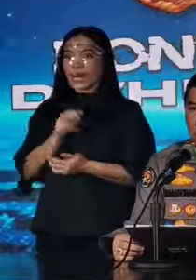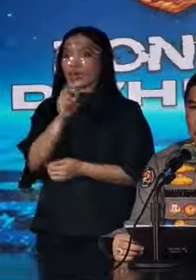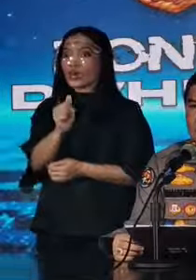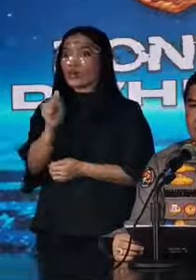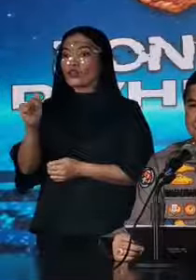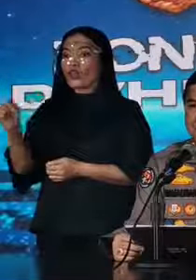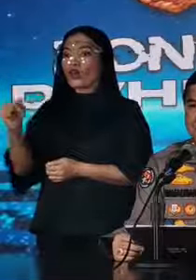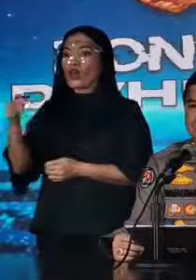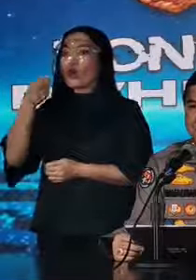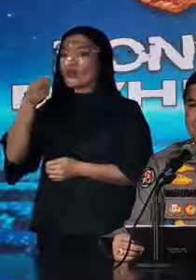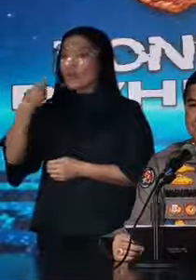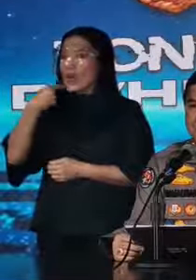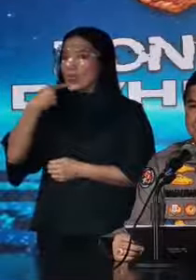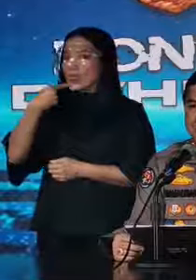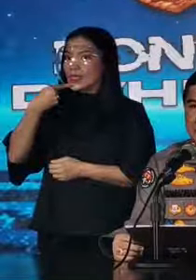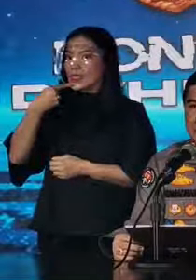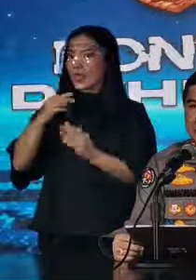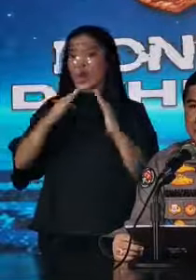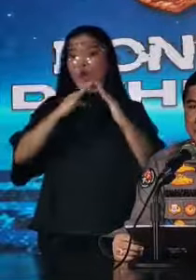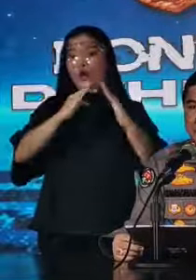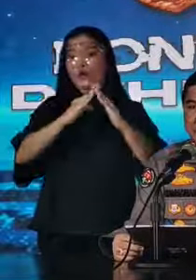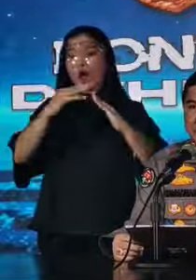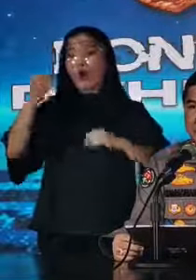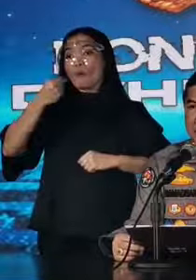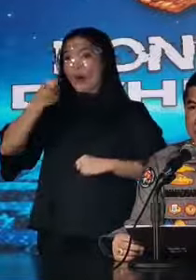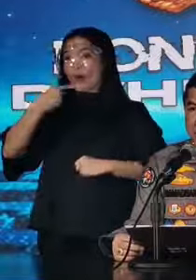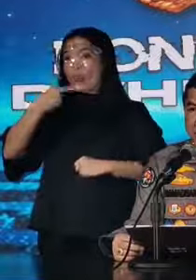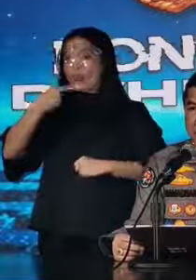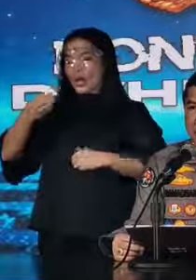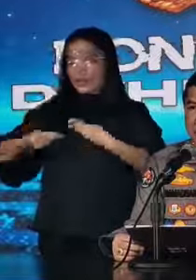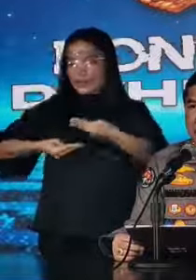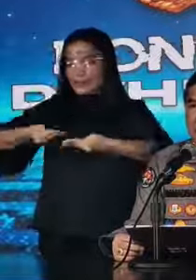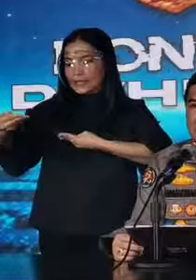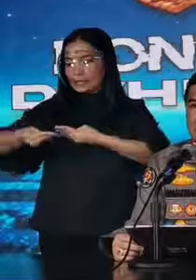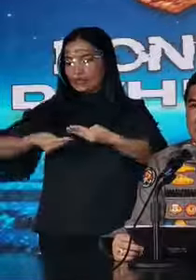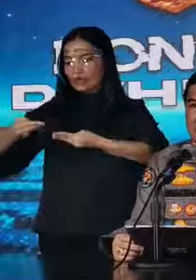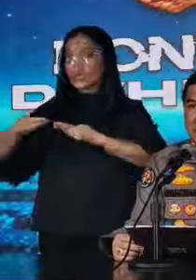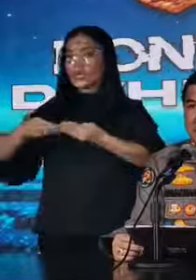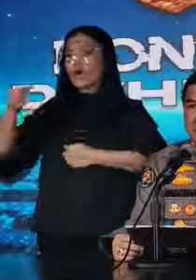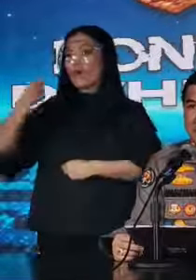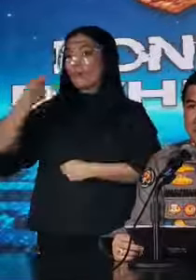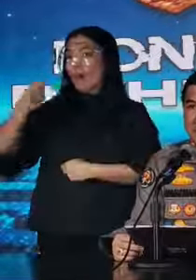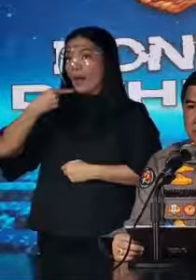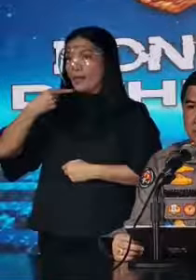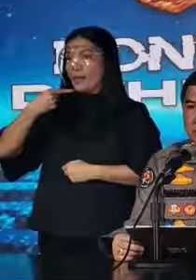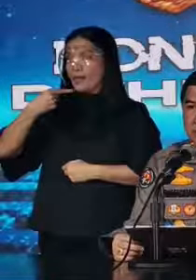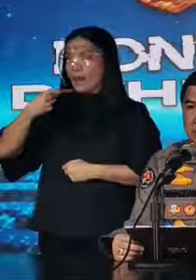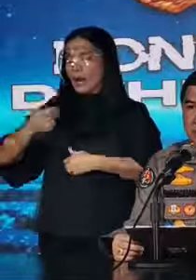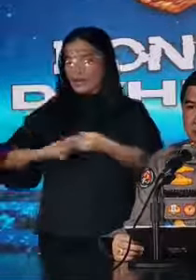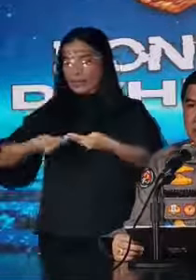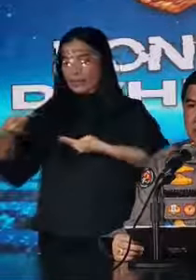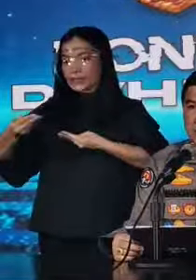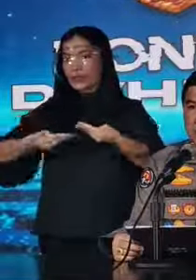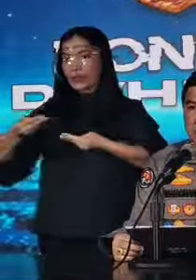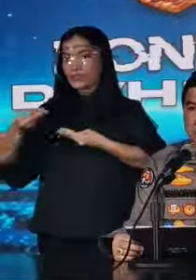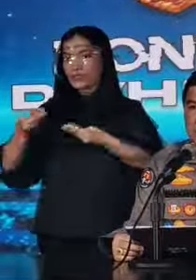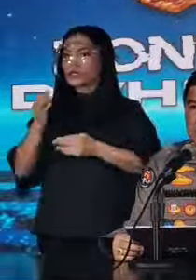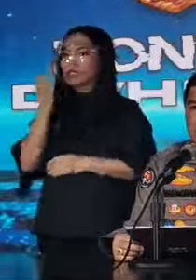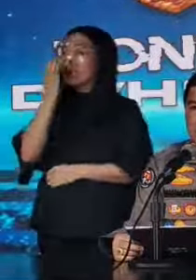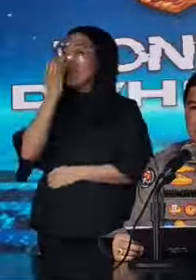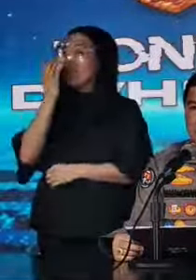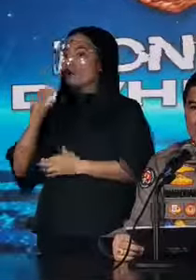toko-toko obat, apotik, distribusi obat, distribusi